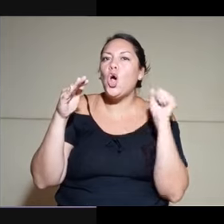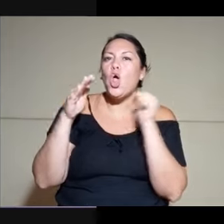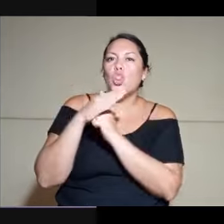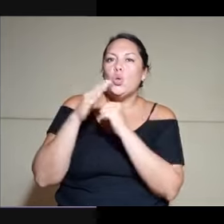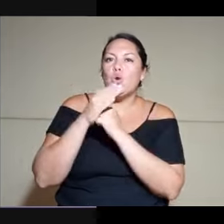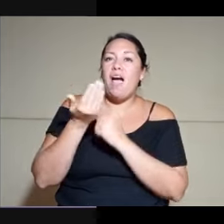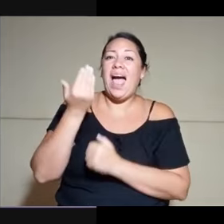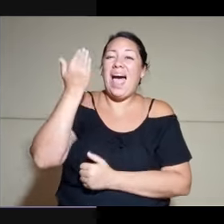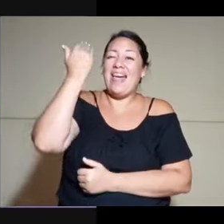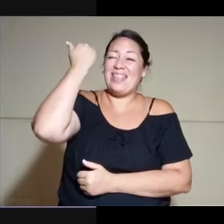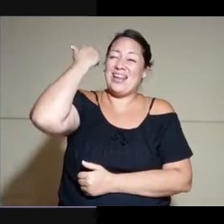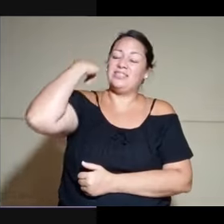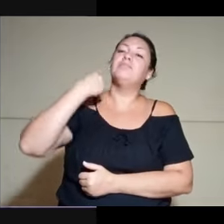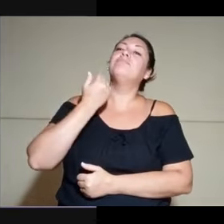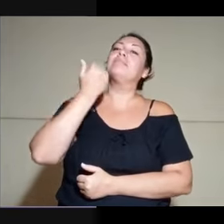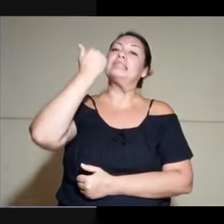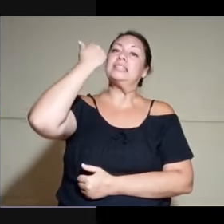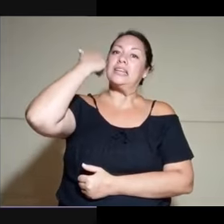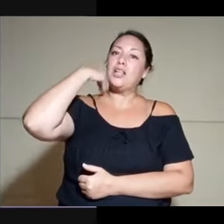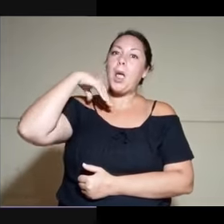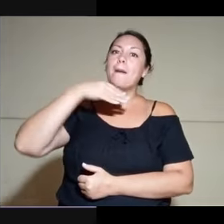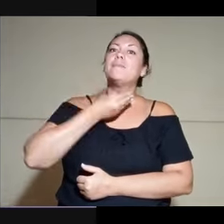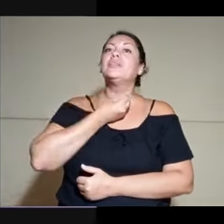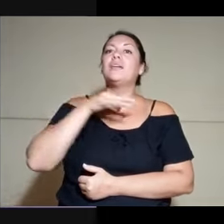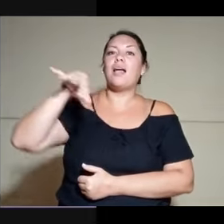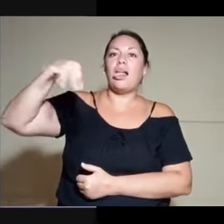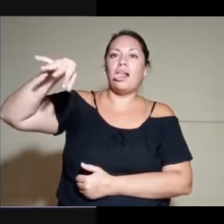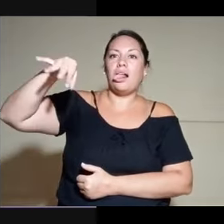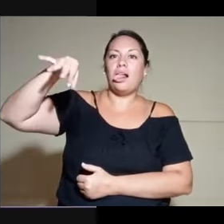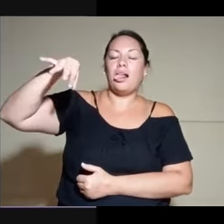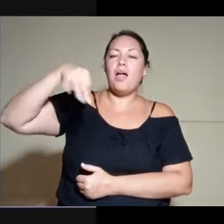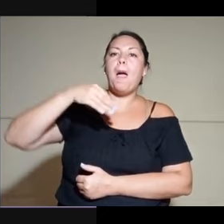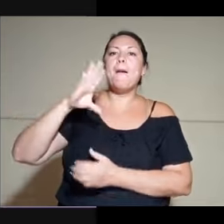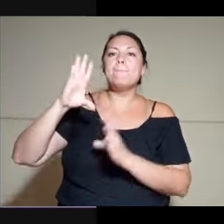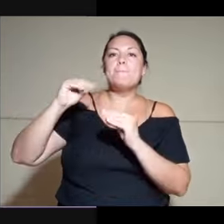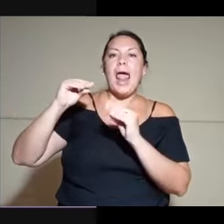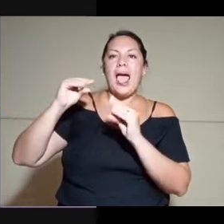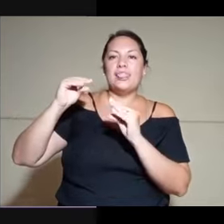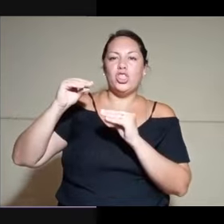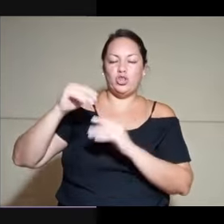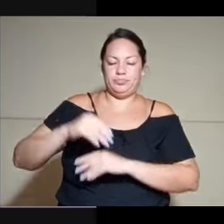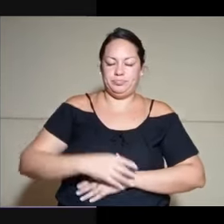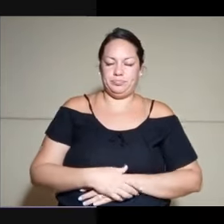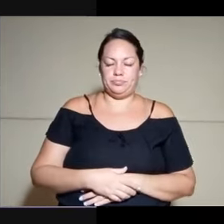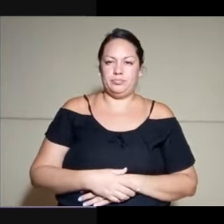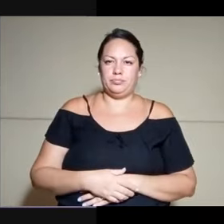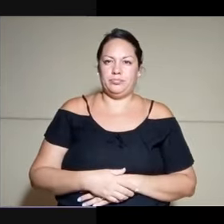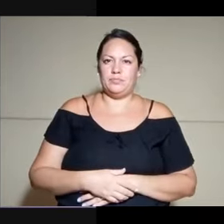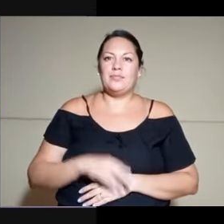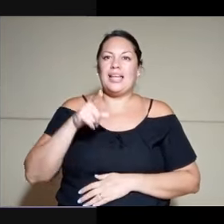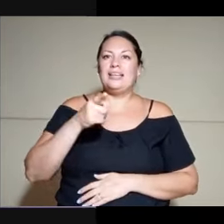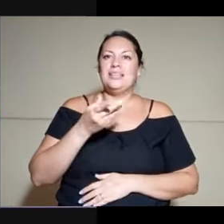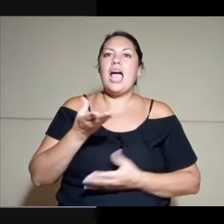con la lengua hacia arriba y lo sienten duro porque es hueso. Pero para atrás, que no se lo pueden casi tocar, que es donde está